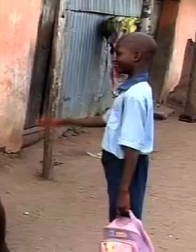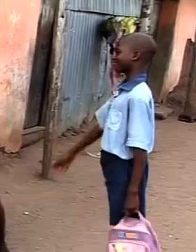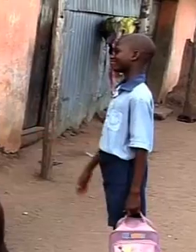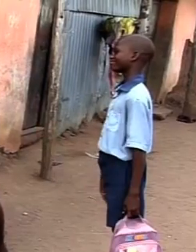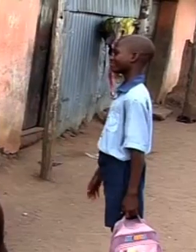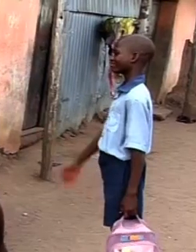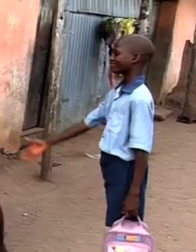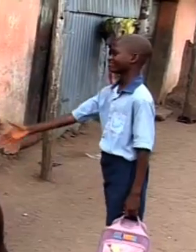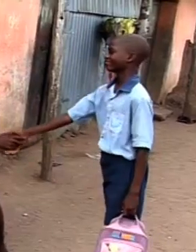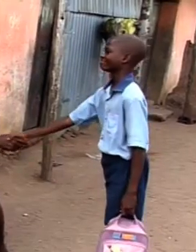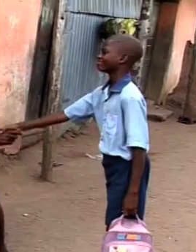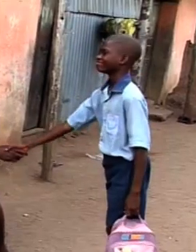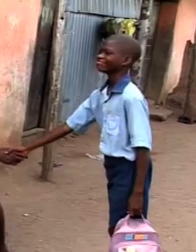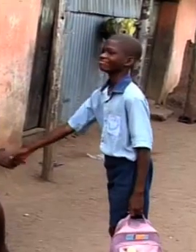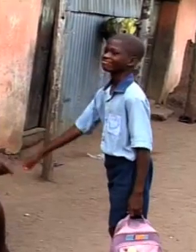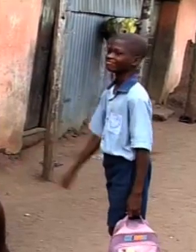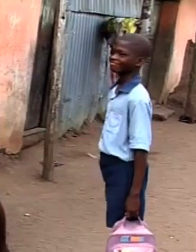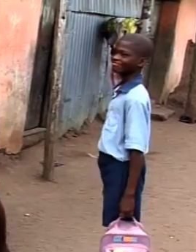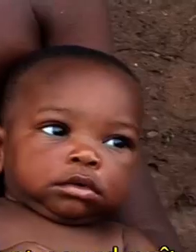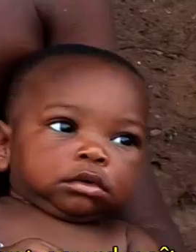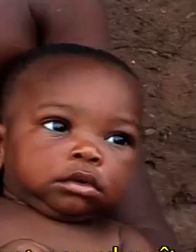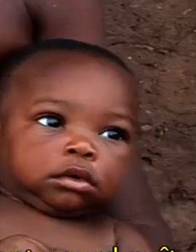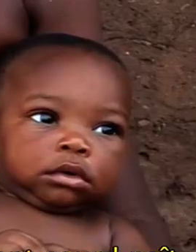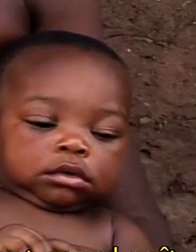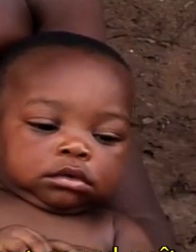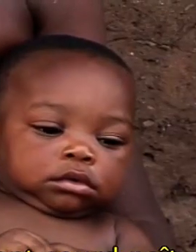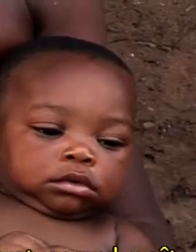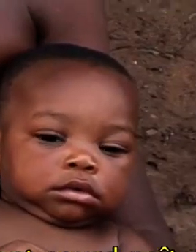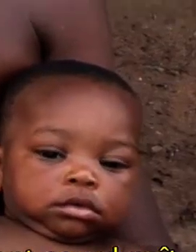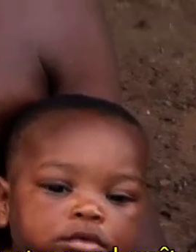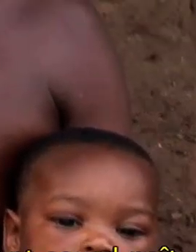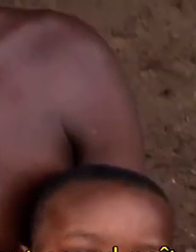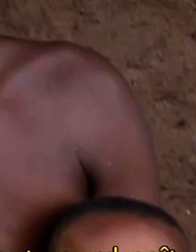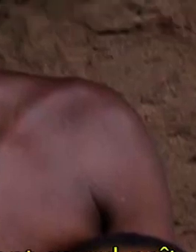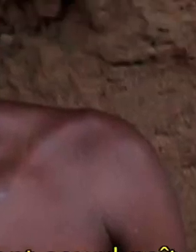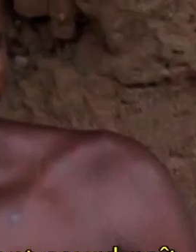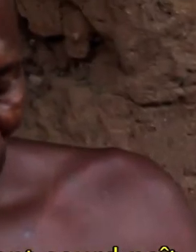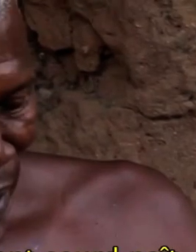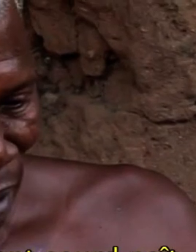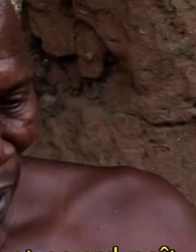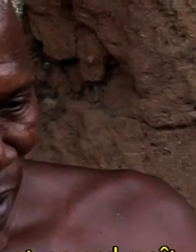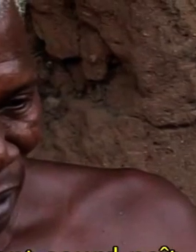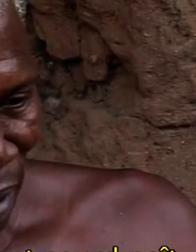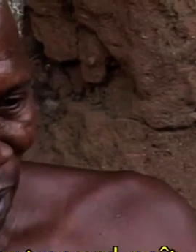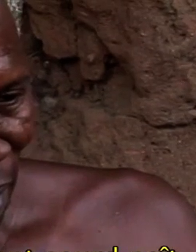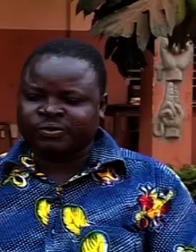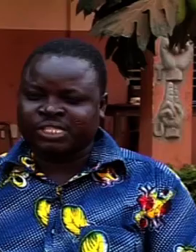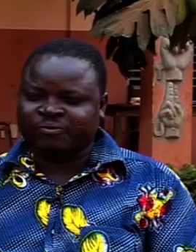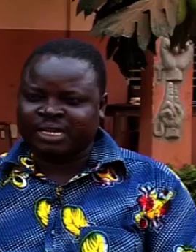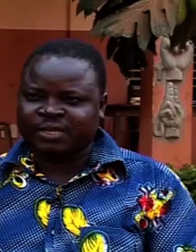Dans nos foyers, lorsqu'un enfant sourd est né, les parents même de cet enfant-là